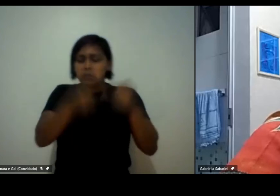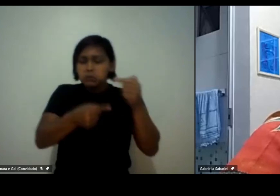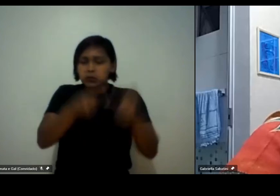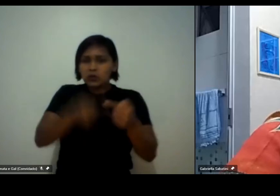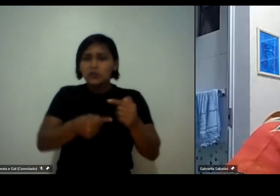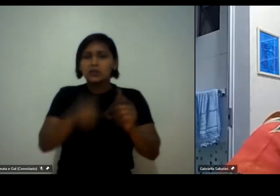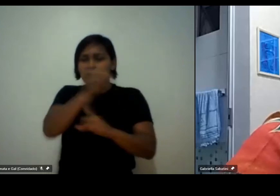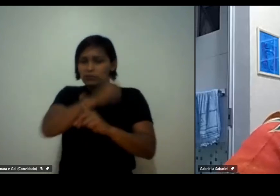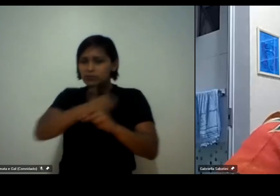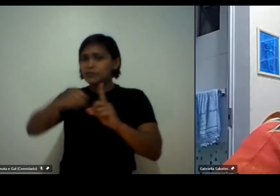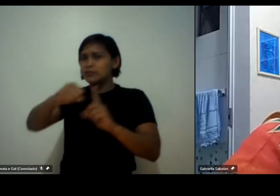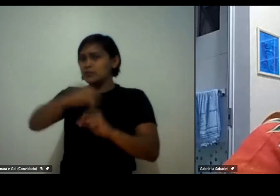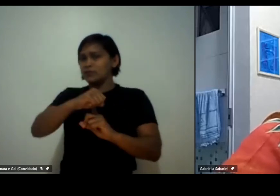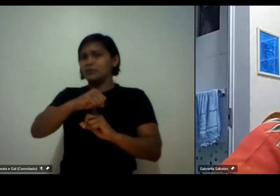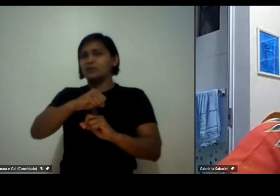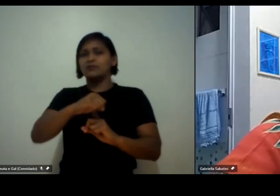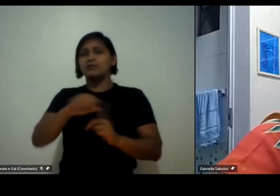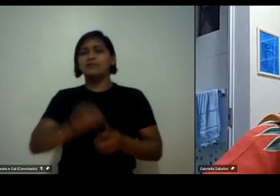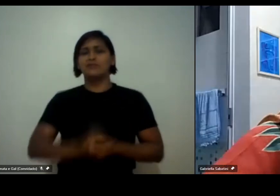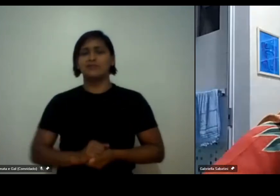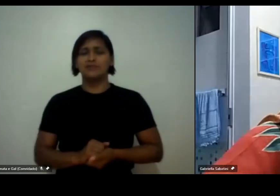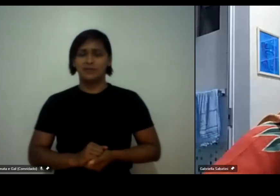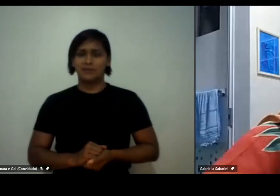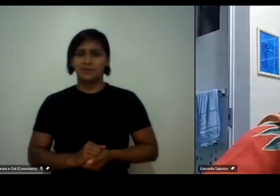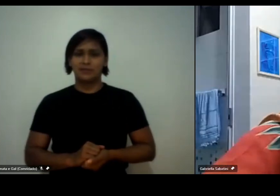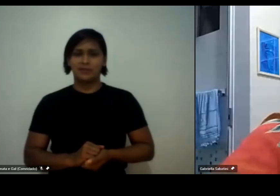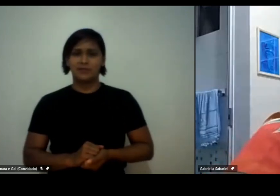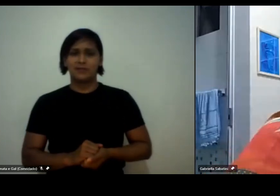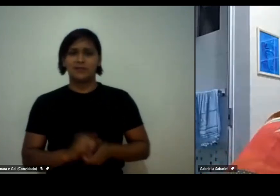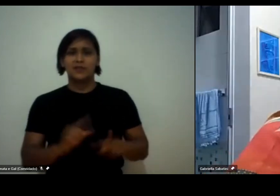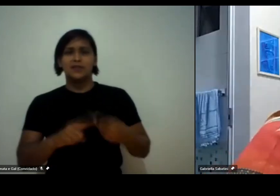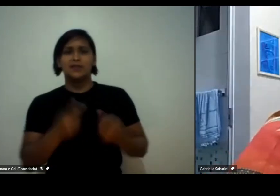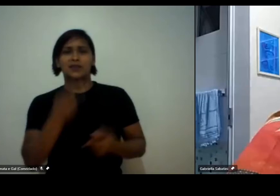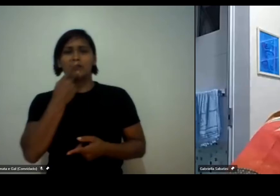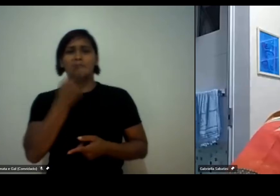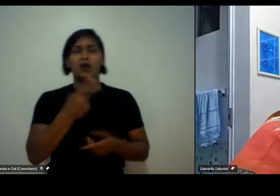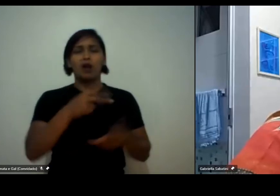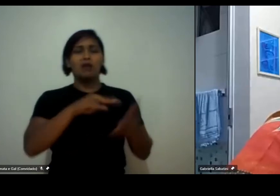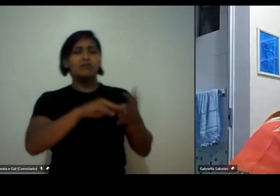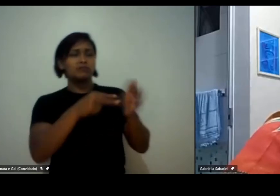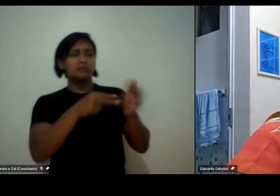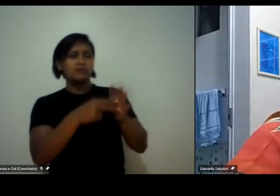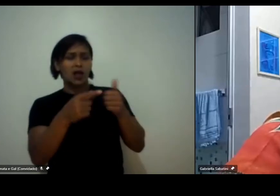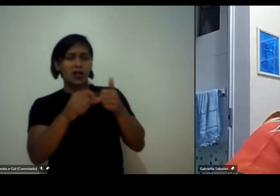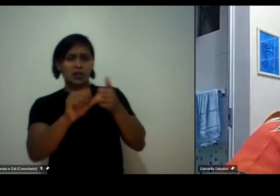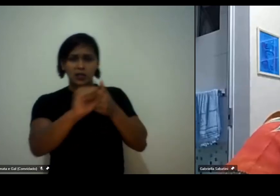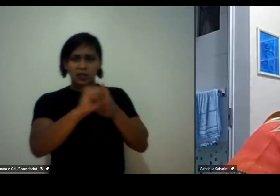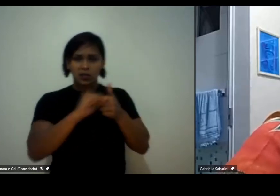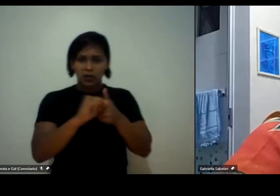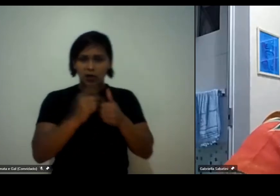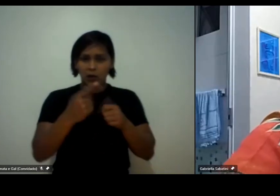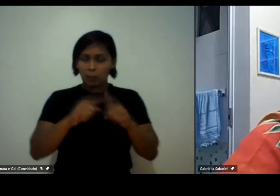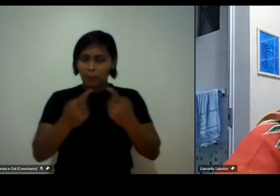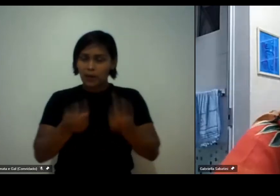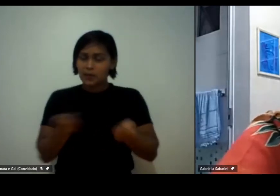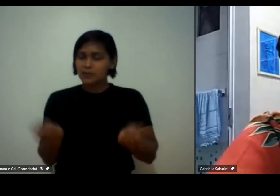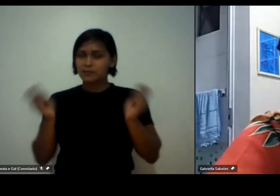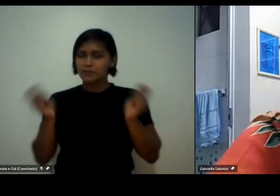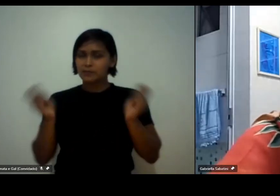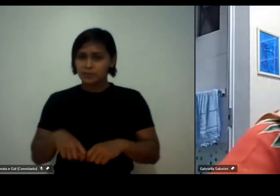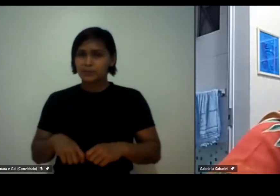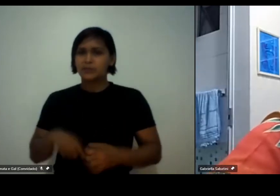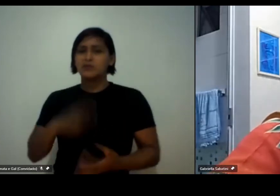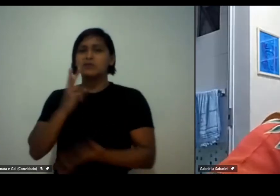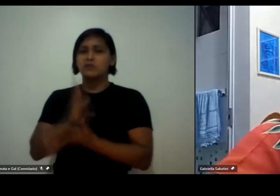e social. Não torna sinônimo de, mas se permite